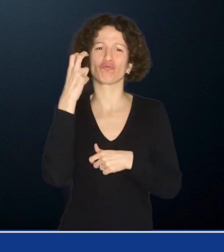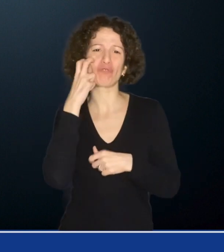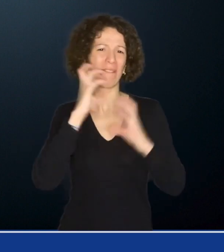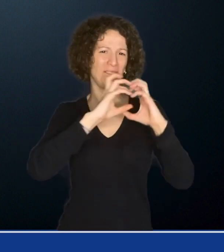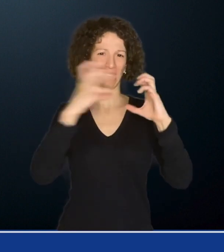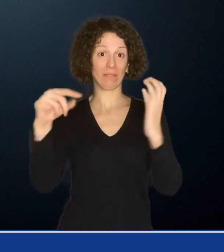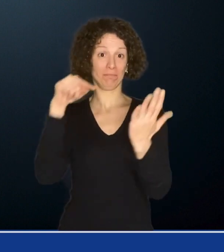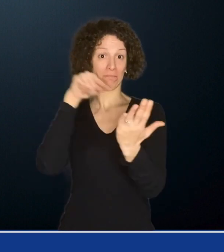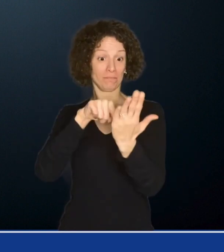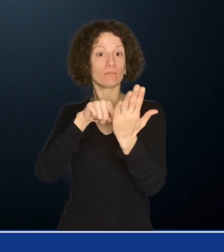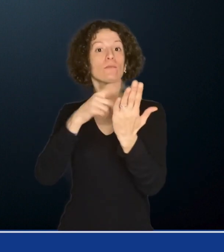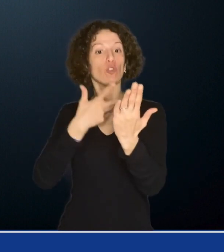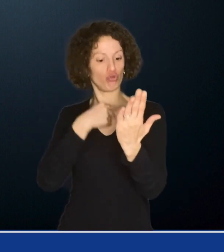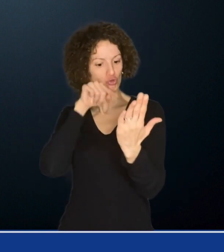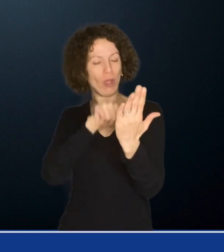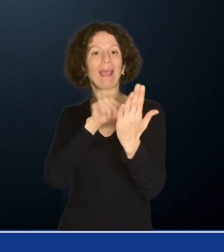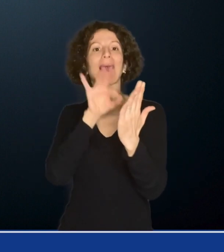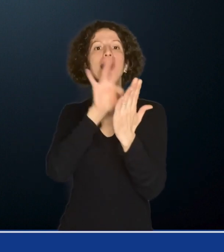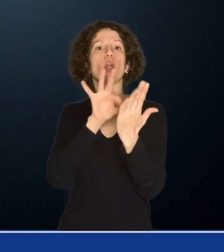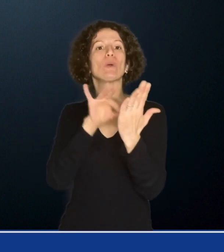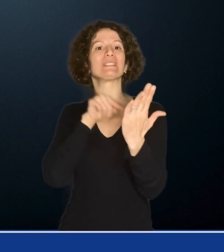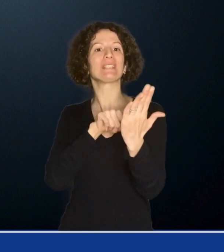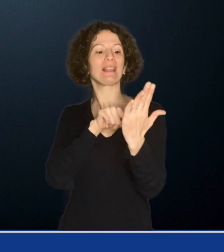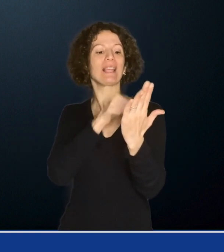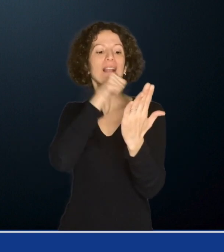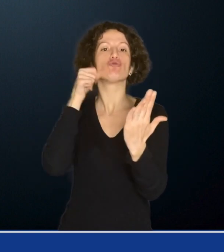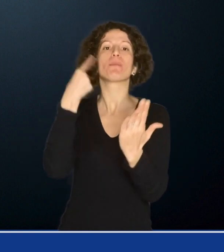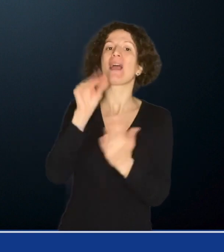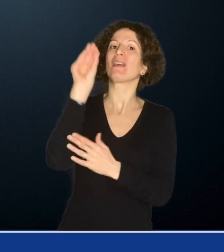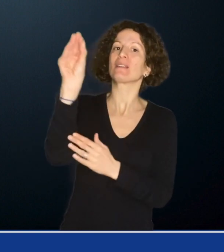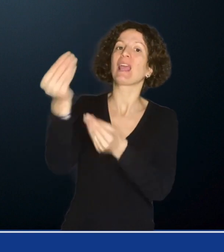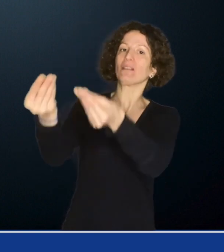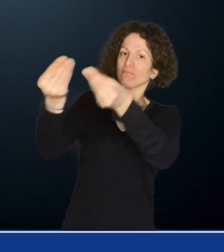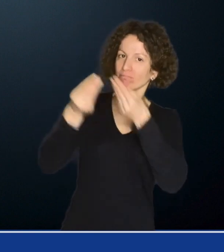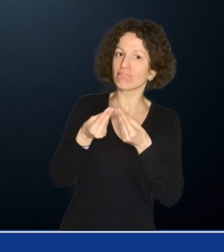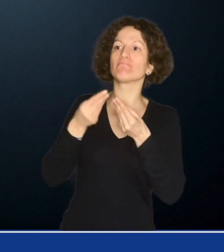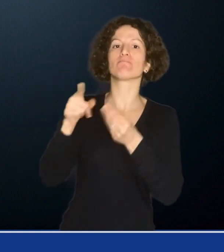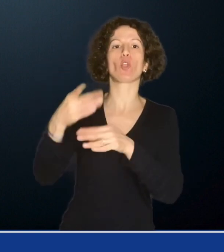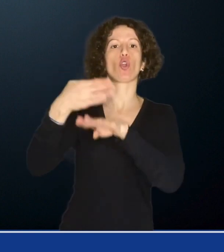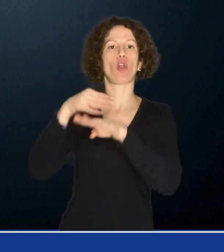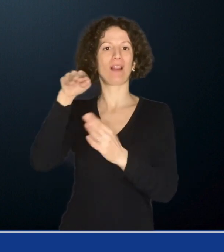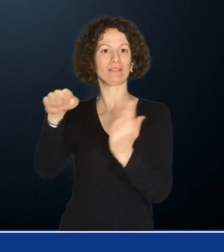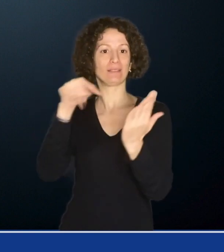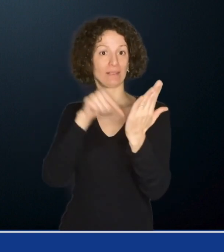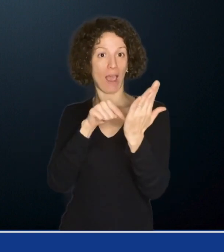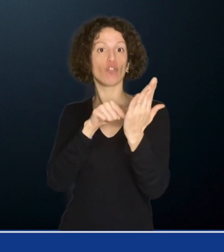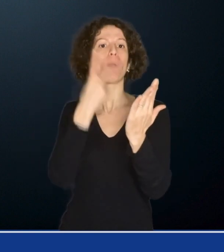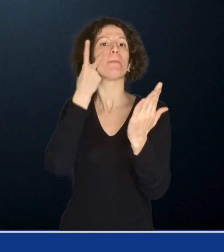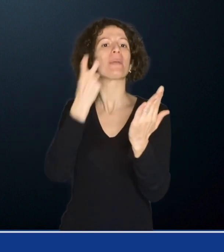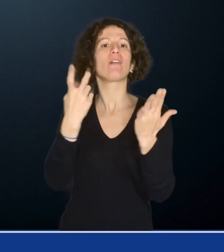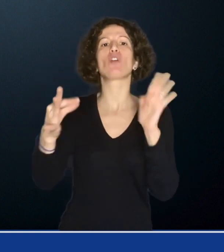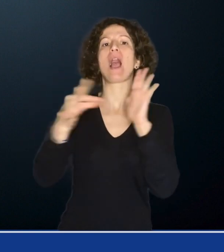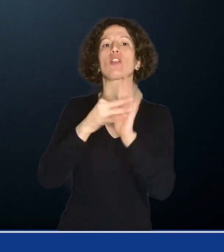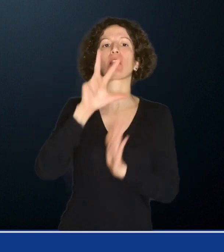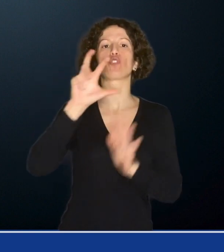disabilità sia indicato chiaramente che ricorrono i requisiti sanitari necessari per la richiesta di rilascio del